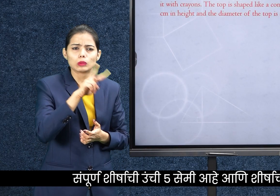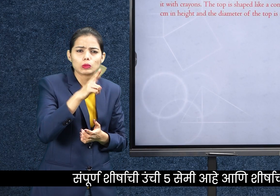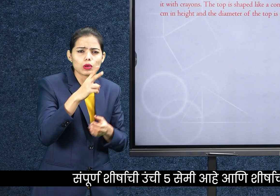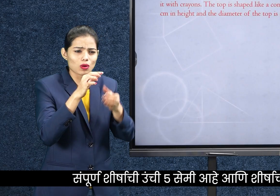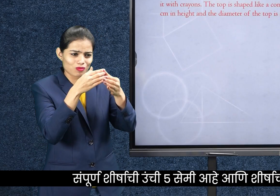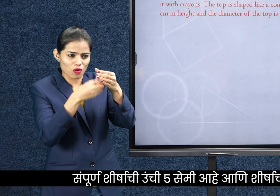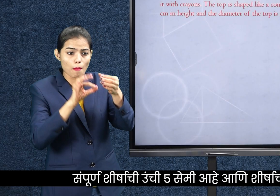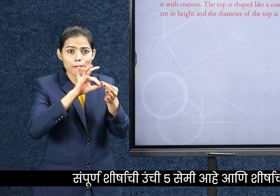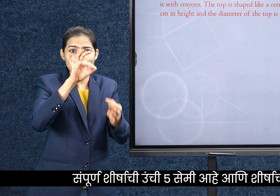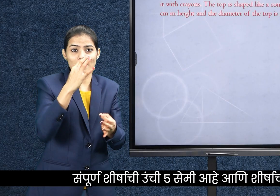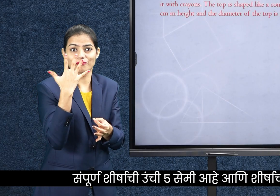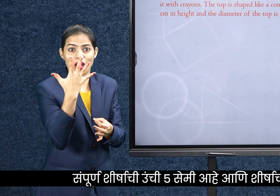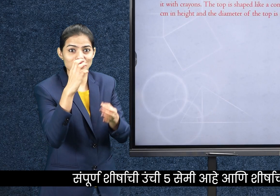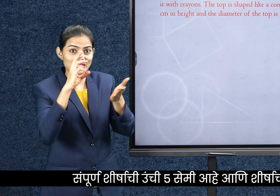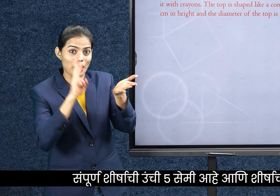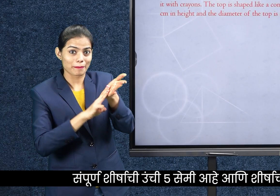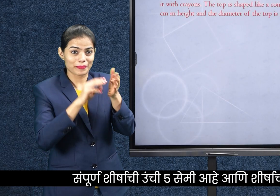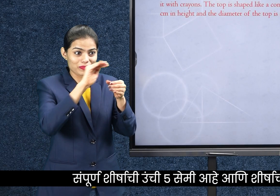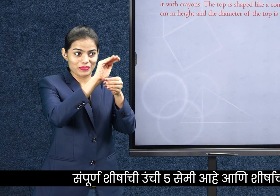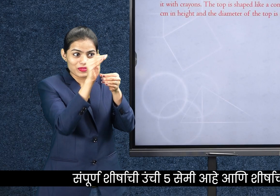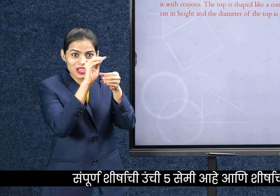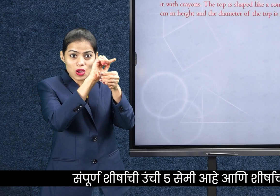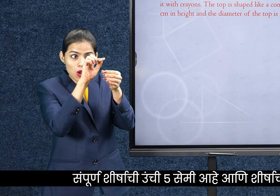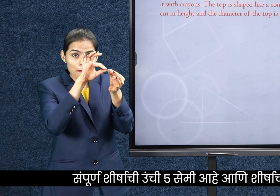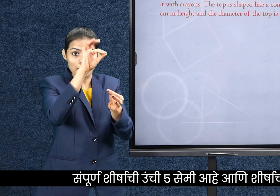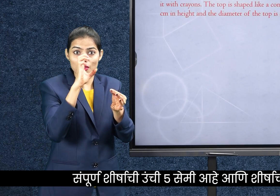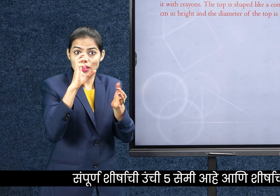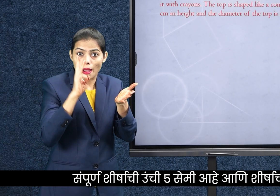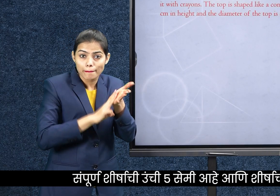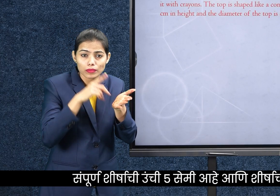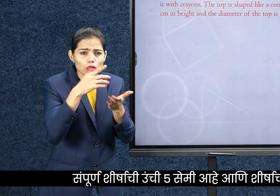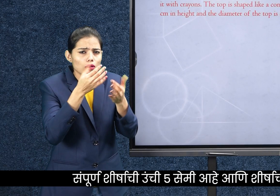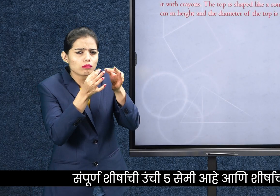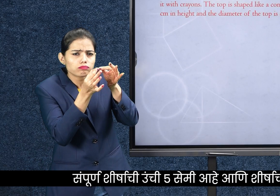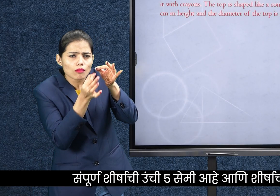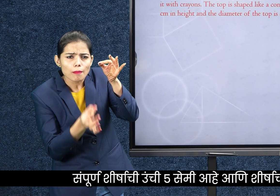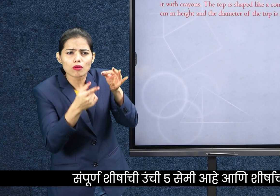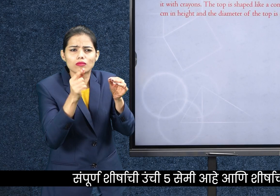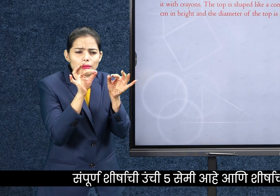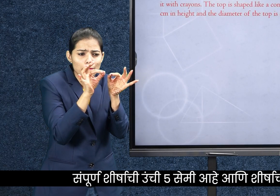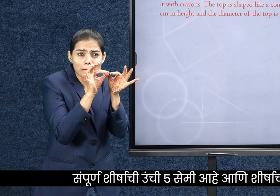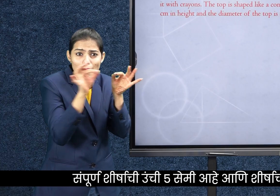संपूर्ण शीर्षाची उंची 5 सेंटीमीटर आहे आणि शीर्षाचा व्यास 3.5 सेंटीमीटर आहे.